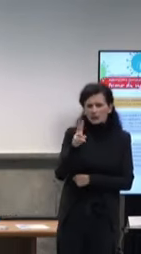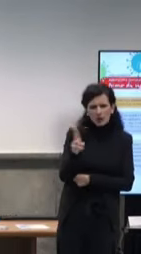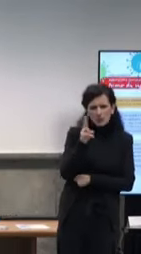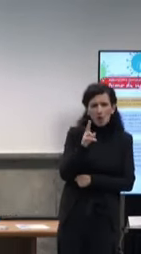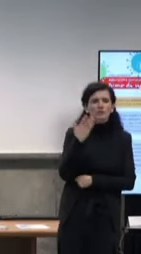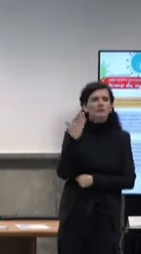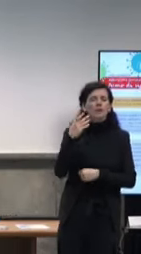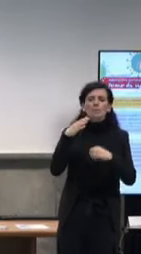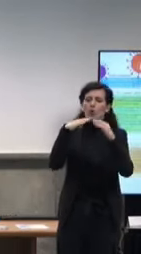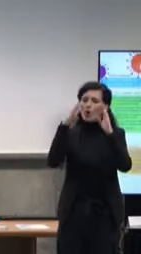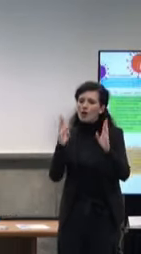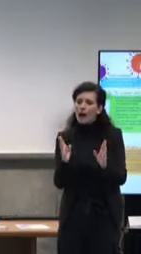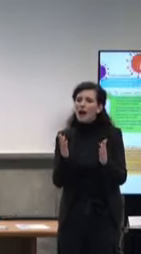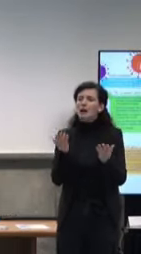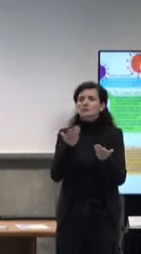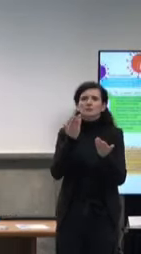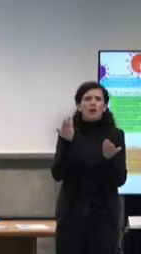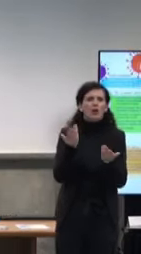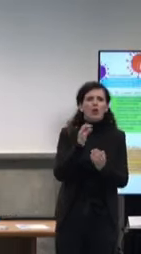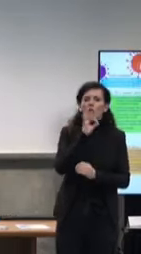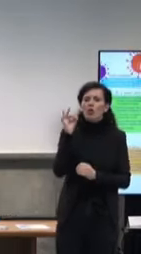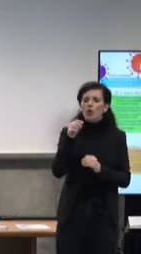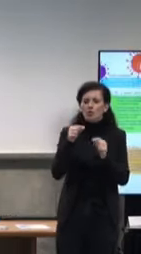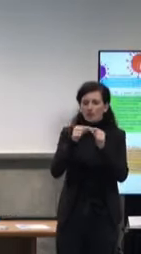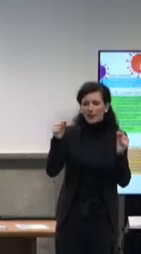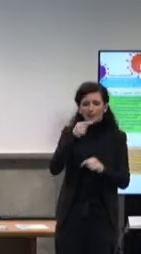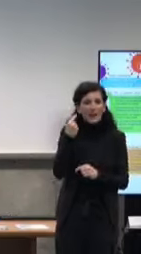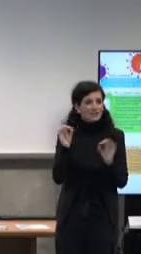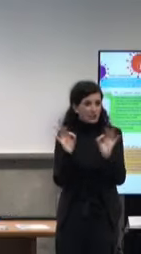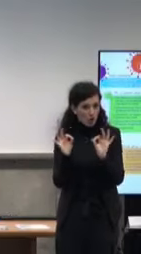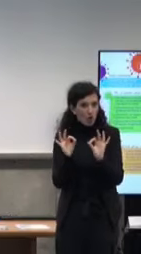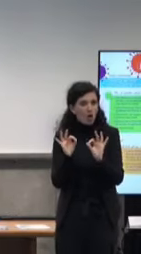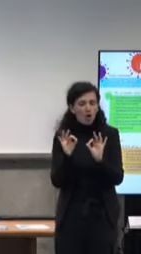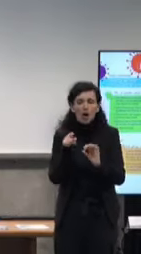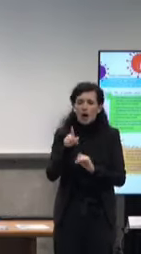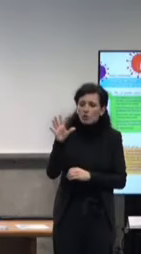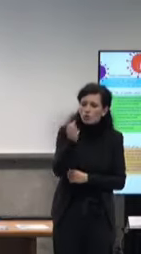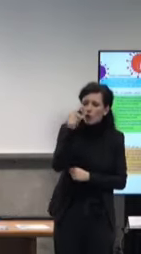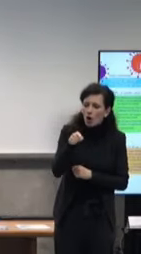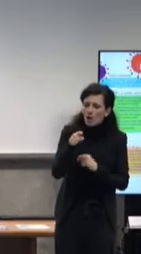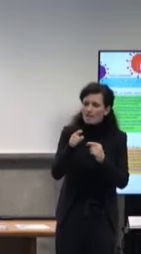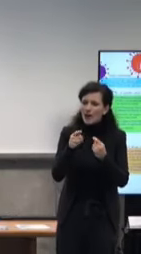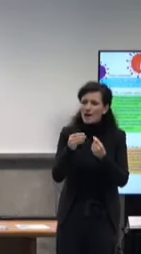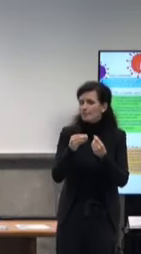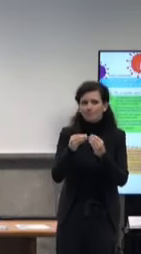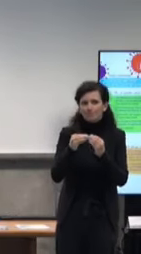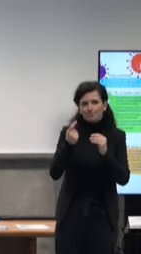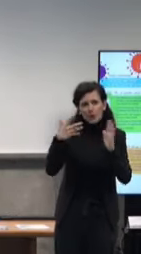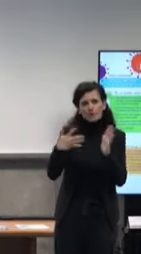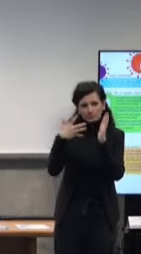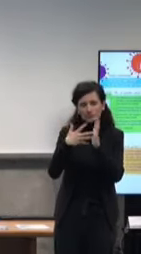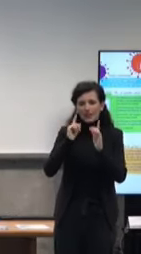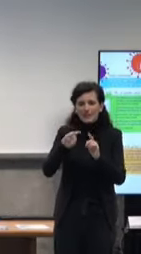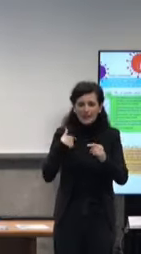tipo a caso in contesti magari dove non sono stati fatti i campioni non intercettiamo immediatamente con i sistemi dobbiamo incrociare base dati